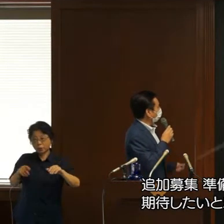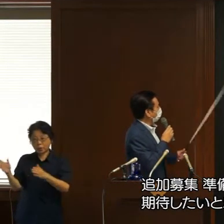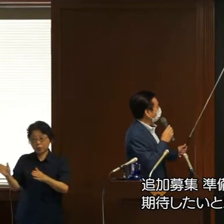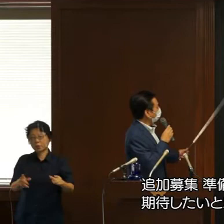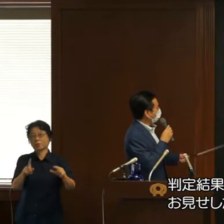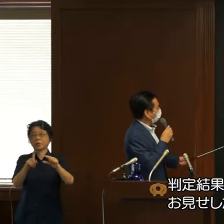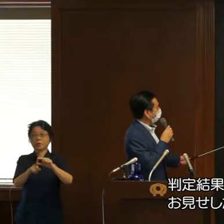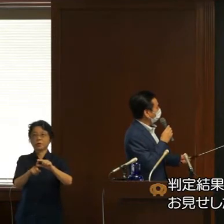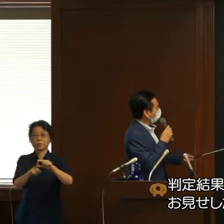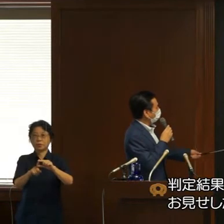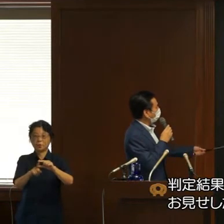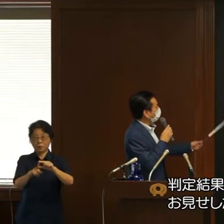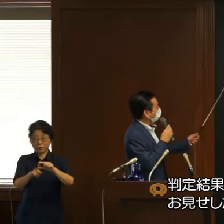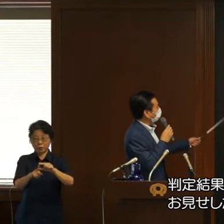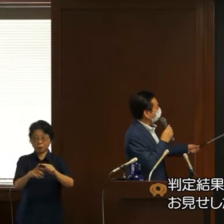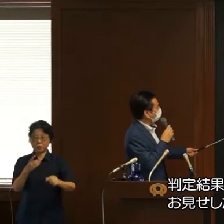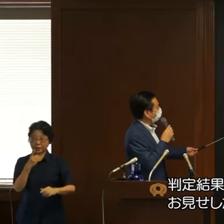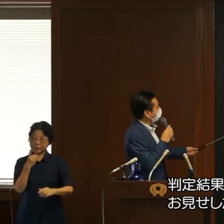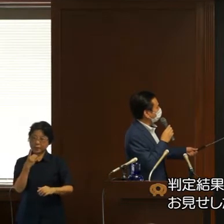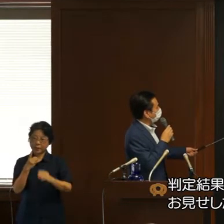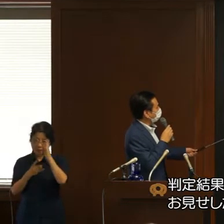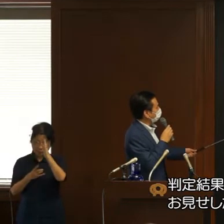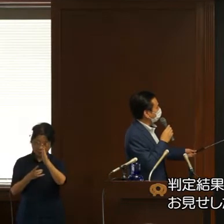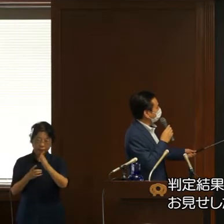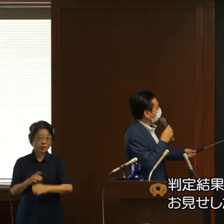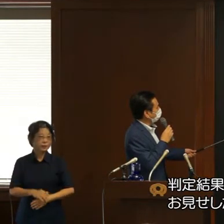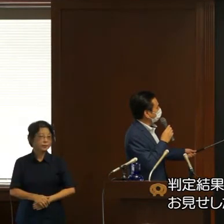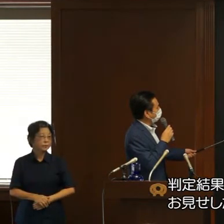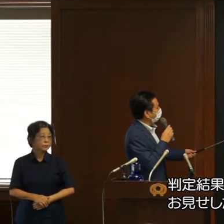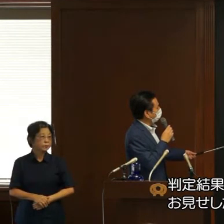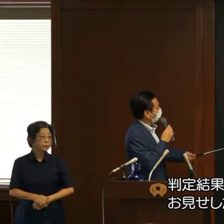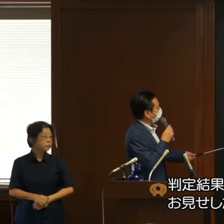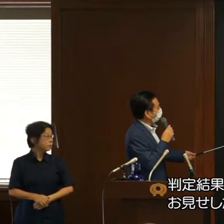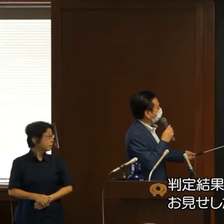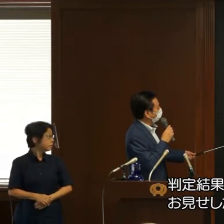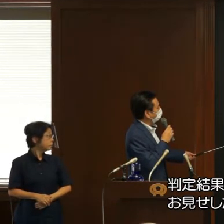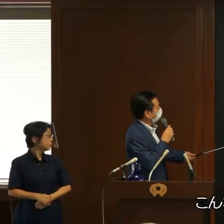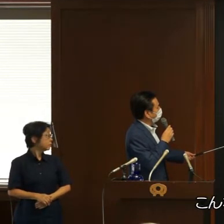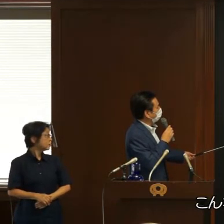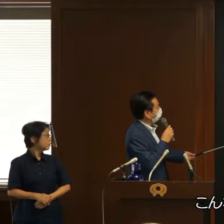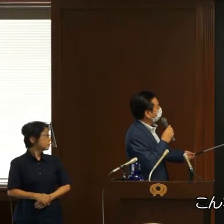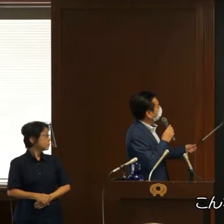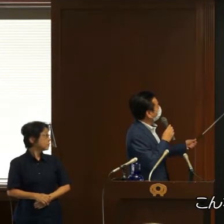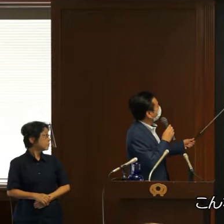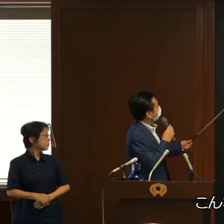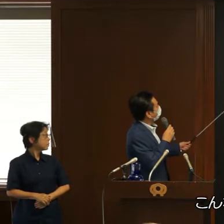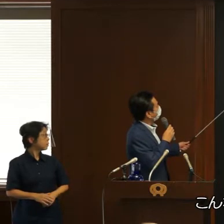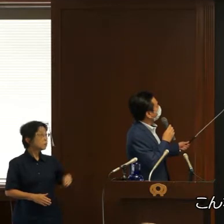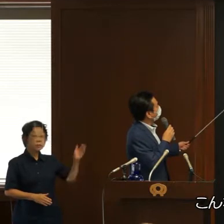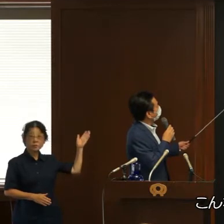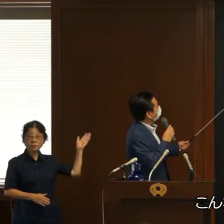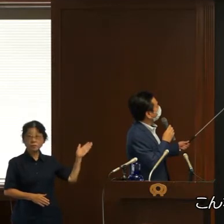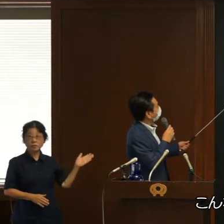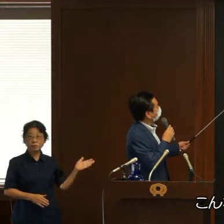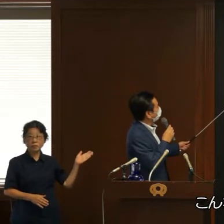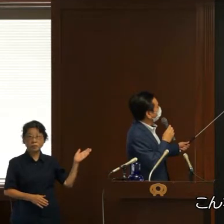。で、判定結果のイメージをお見せしたいと思います。はい、まあこんな感じ